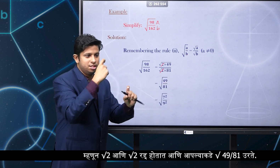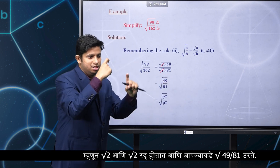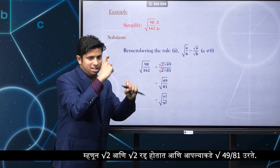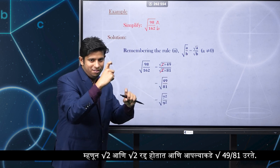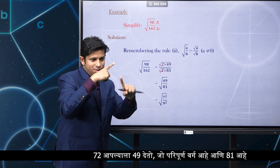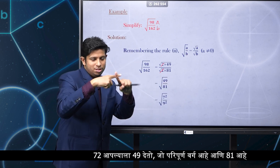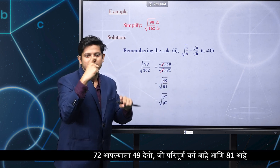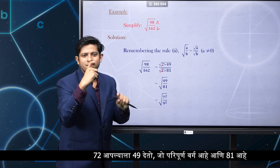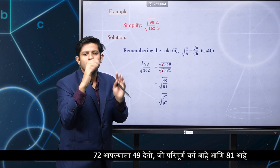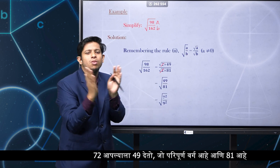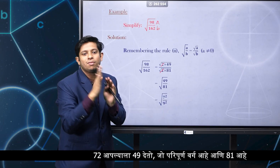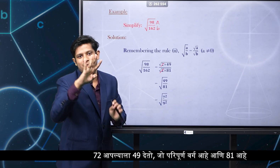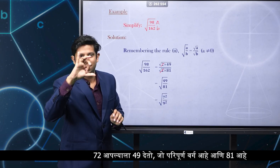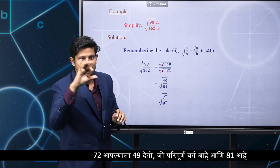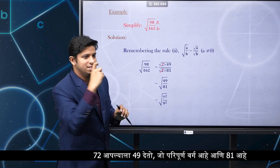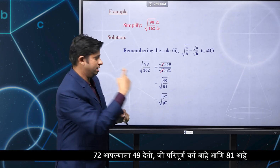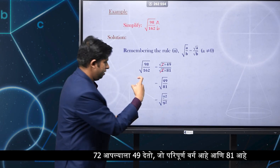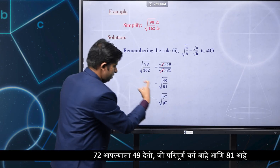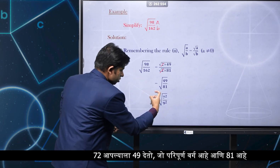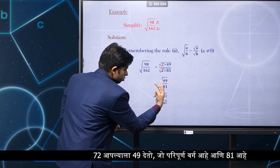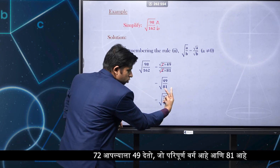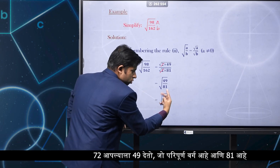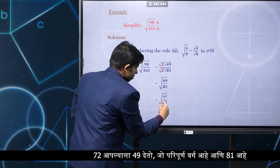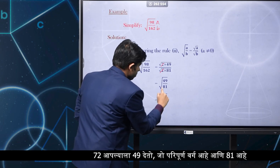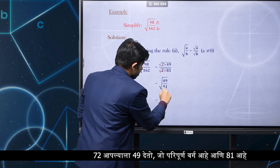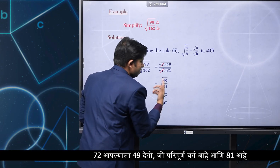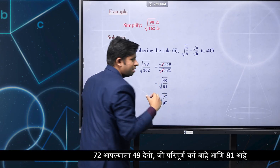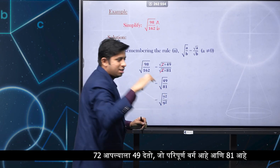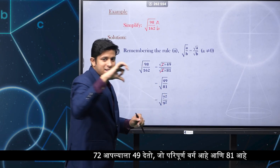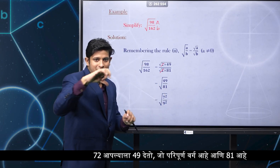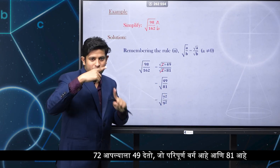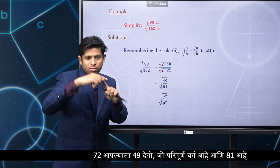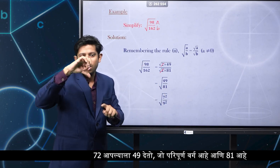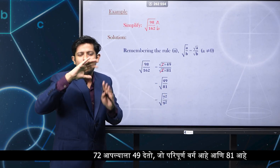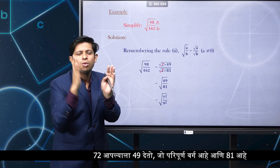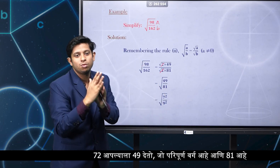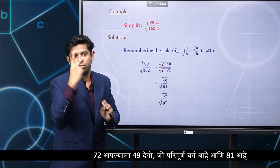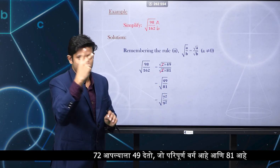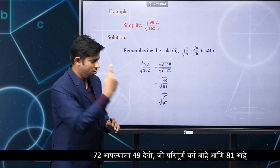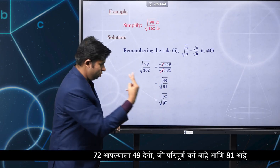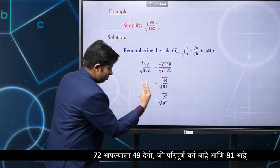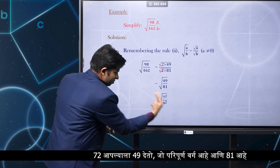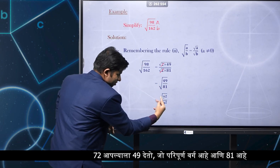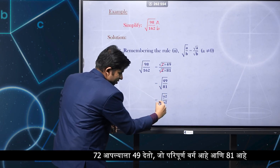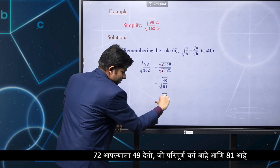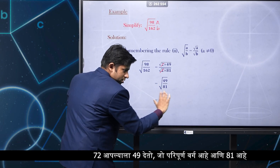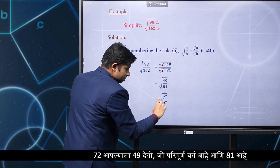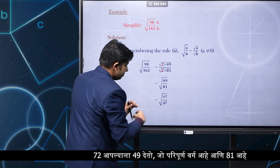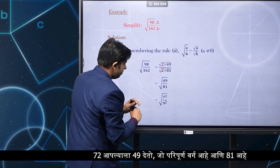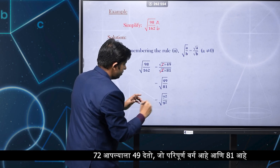49/81 उरते. 72 आपल्याला 49 देतो जो परिपूर्ण वर्ग आहे आणि 81 आहे.